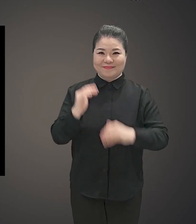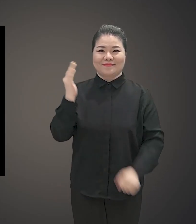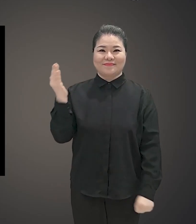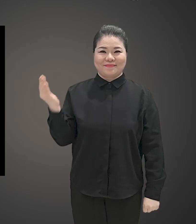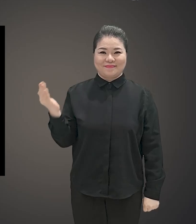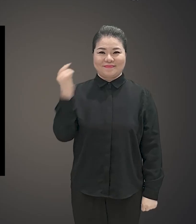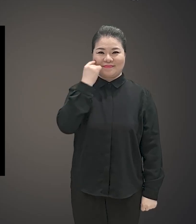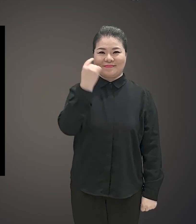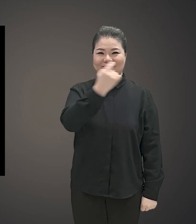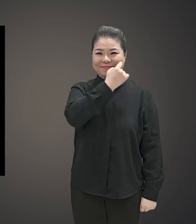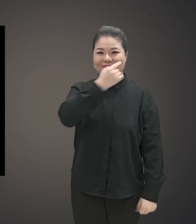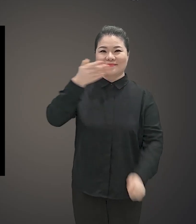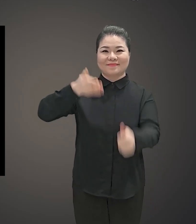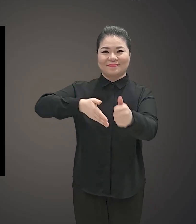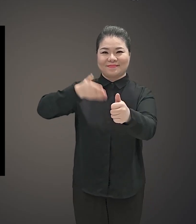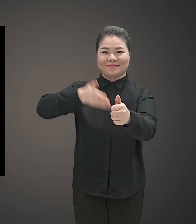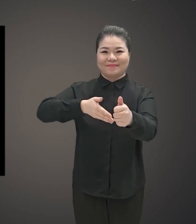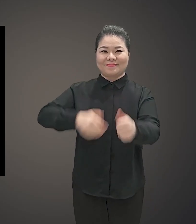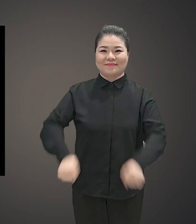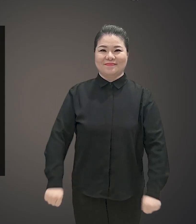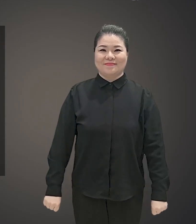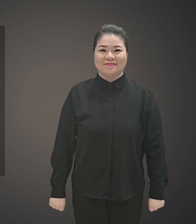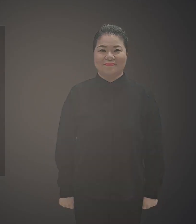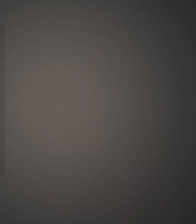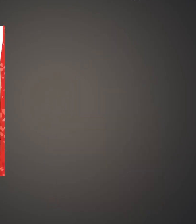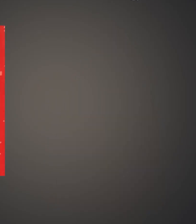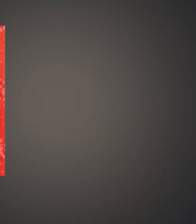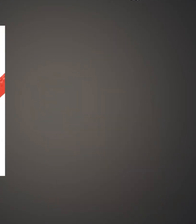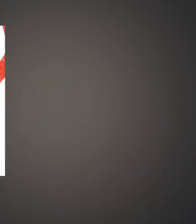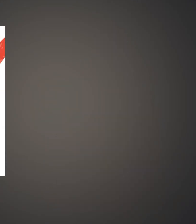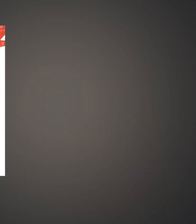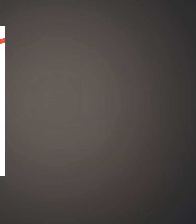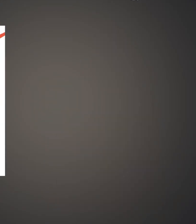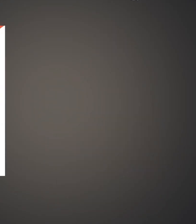최연숙 출판사 그랑아리